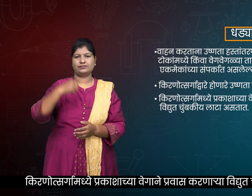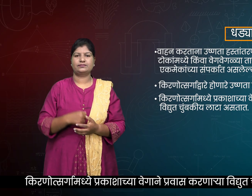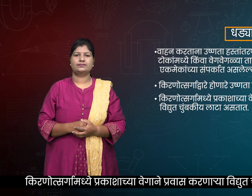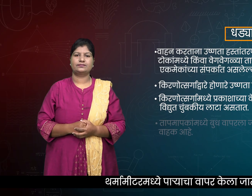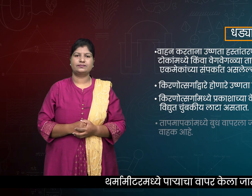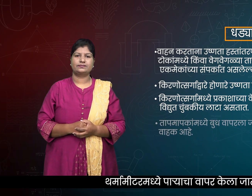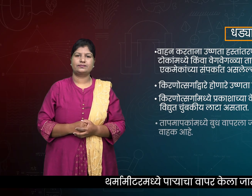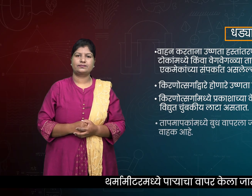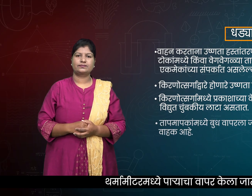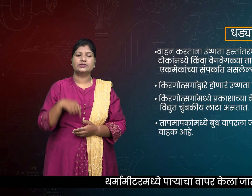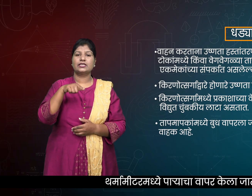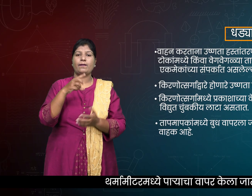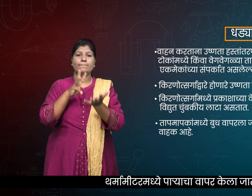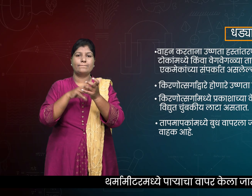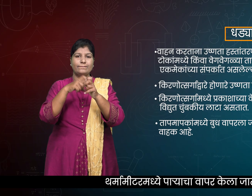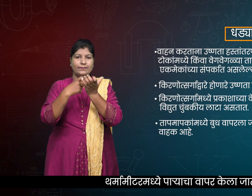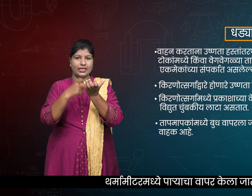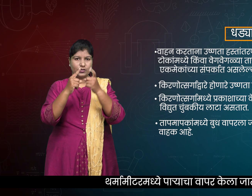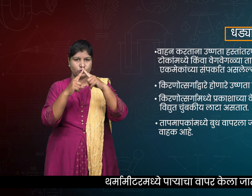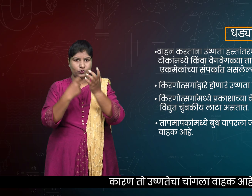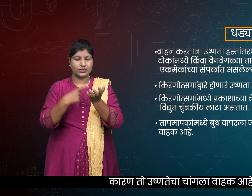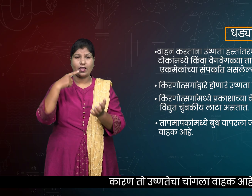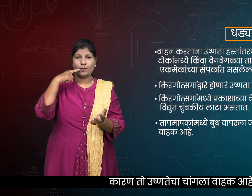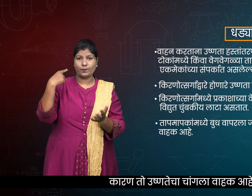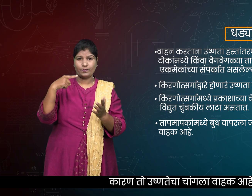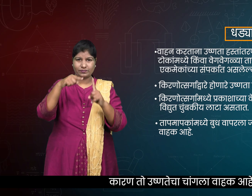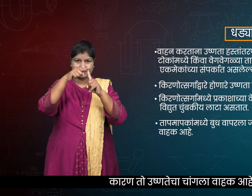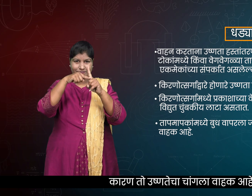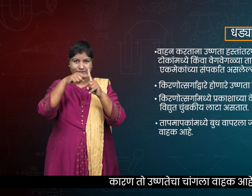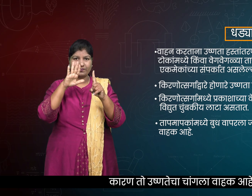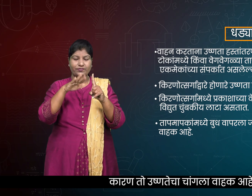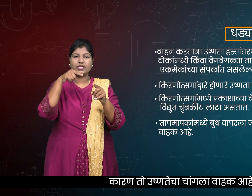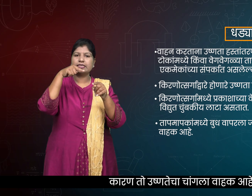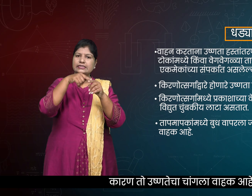थर्मामीटरमध्ये पाऱ्याचा वापर केला जातो कारण तो उष्णतेचा चांगला वाहक आहे.